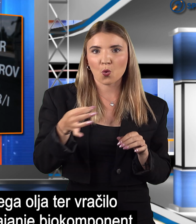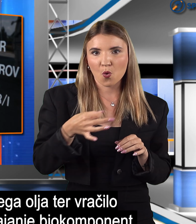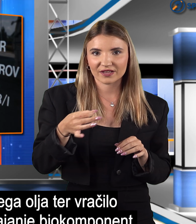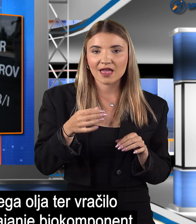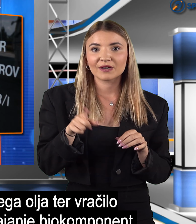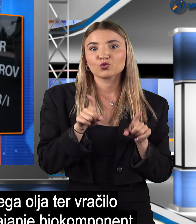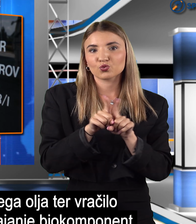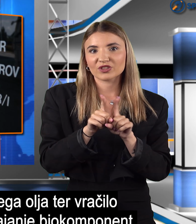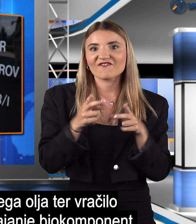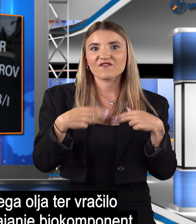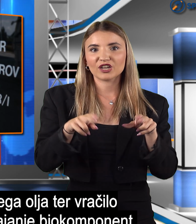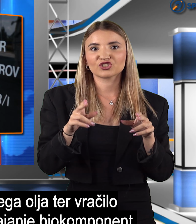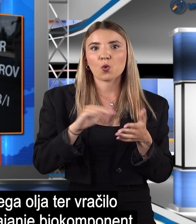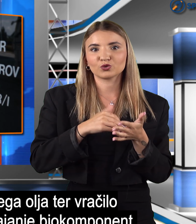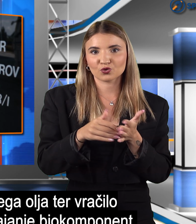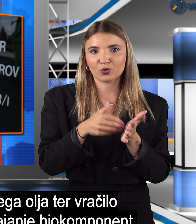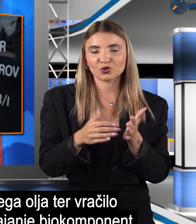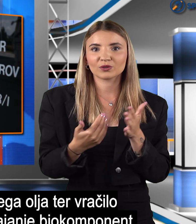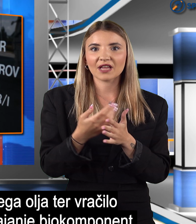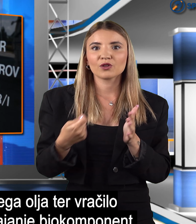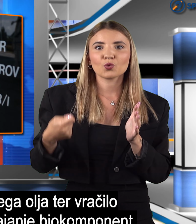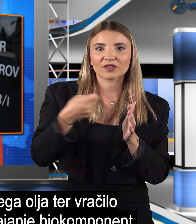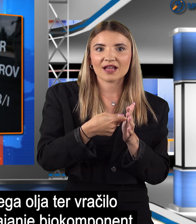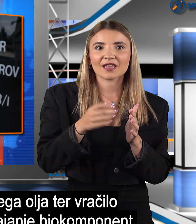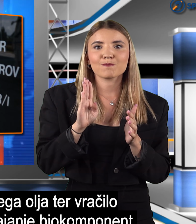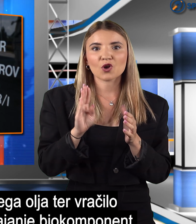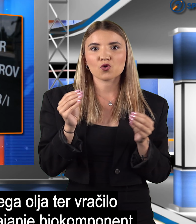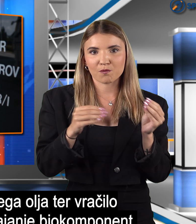ter vračilo stroškov za dodajanje biokomponent.